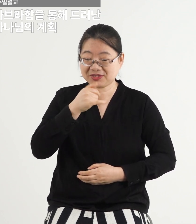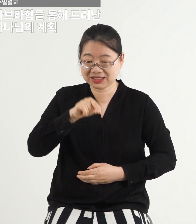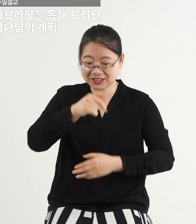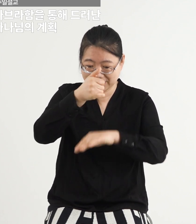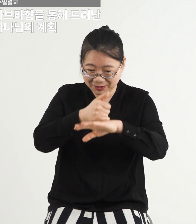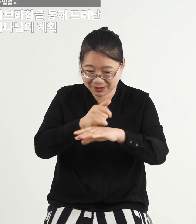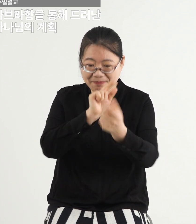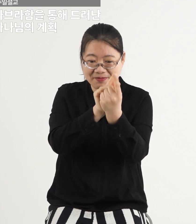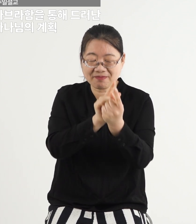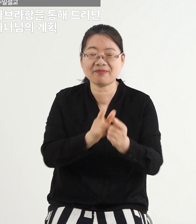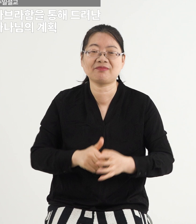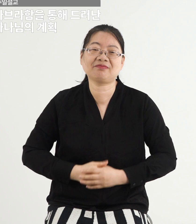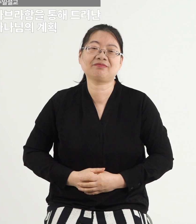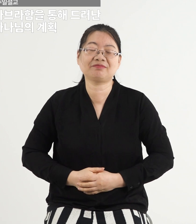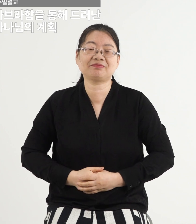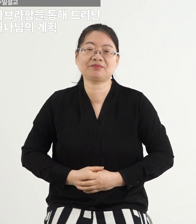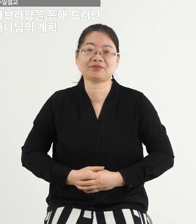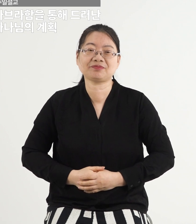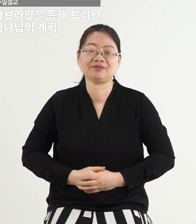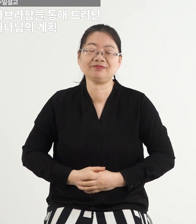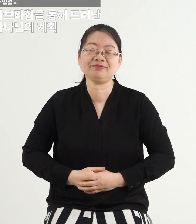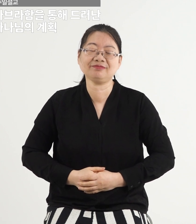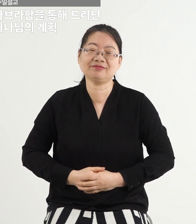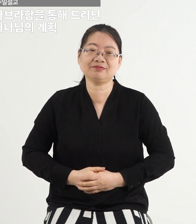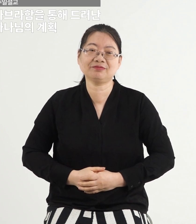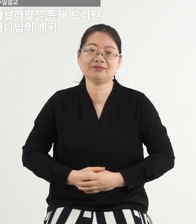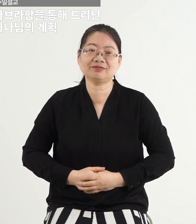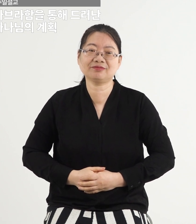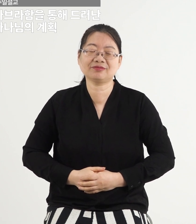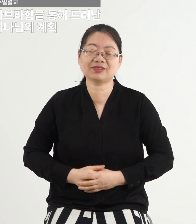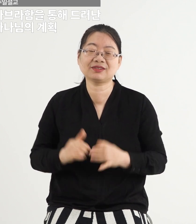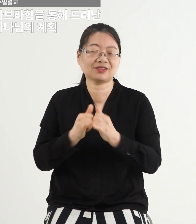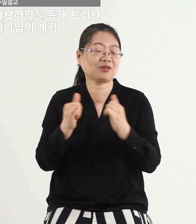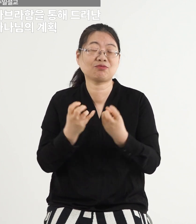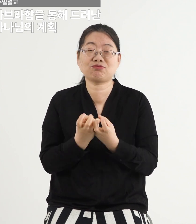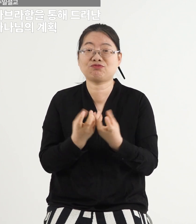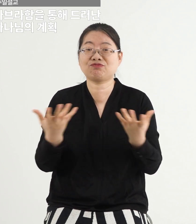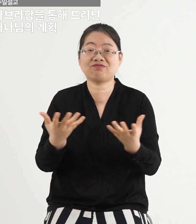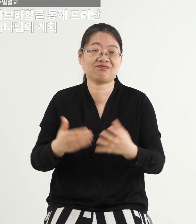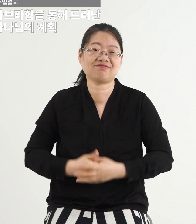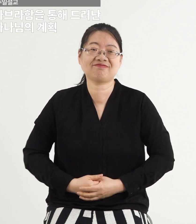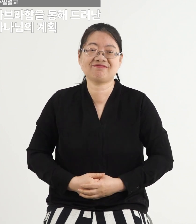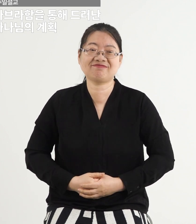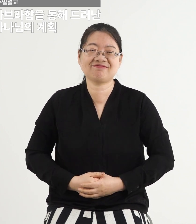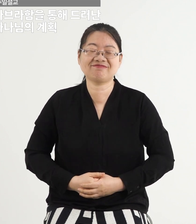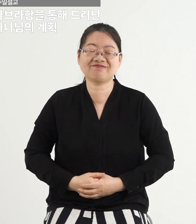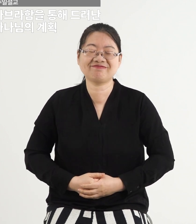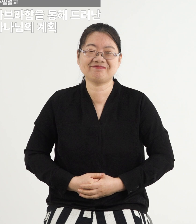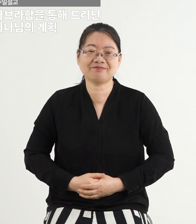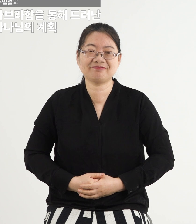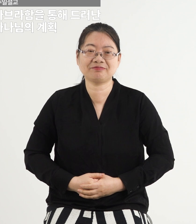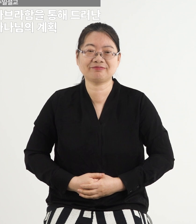나온 거예요. 이렇게 된다고요. 사람은 어쩔 수 없어요.